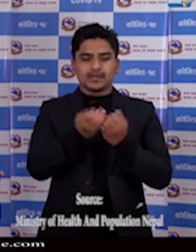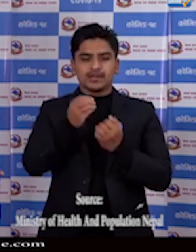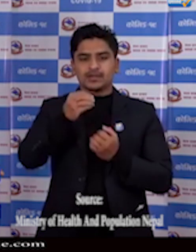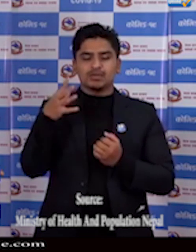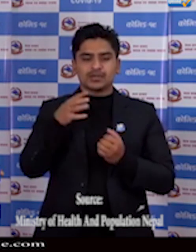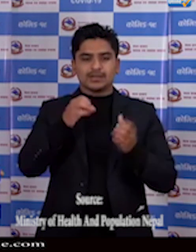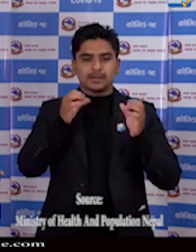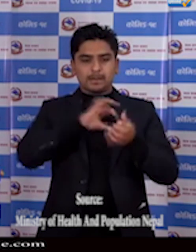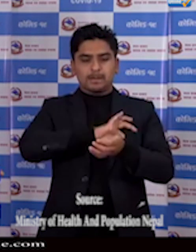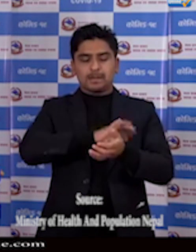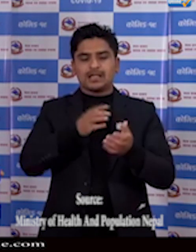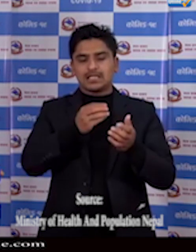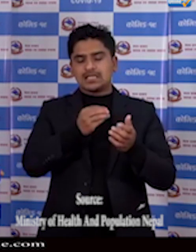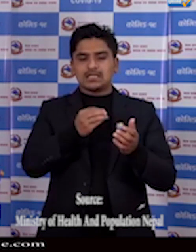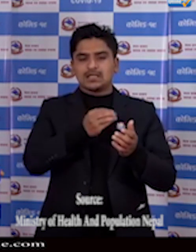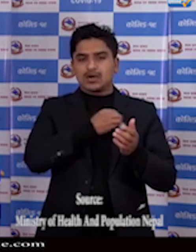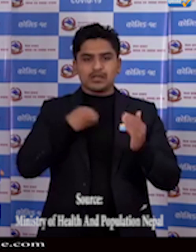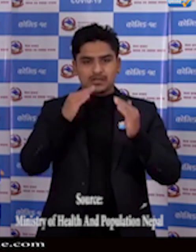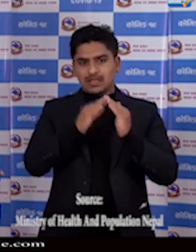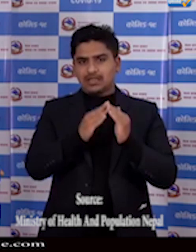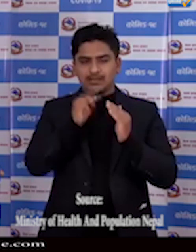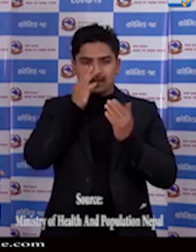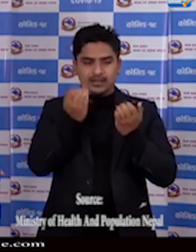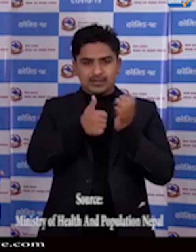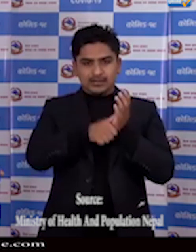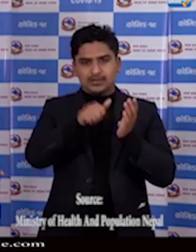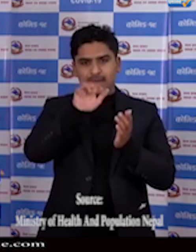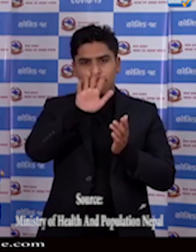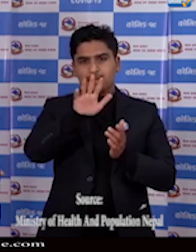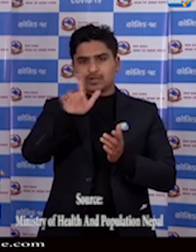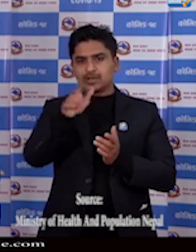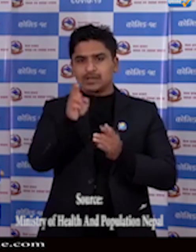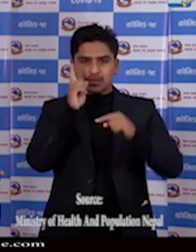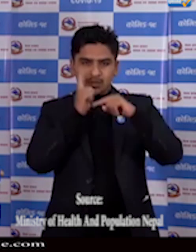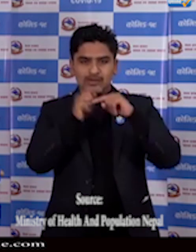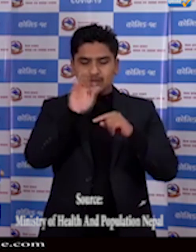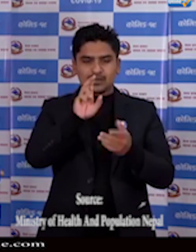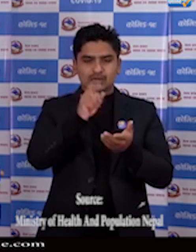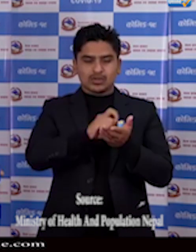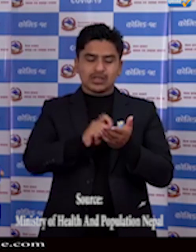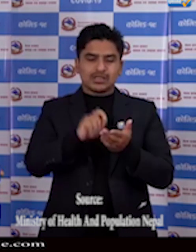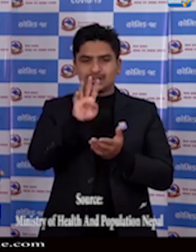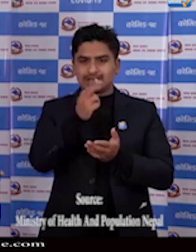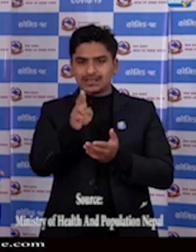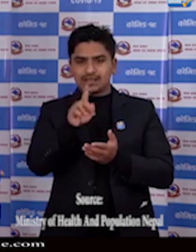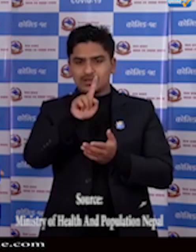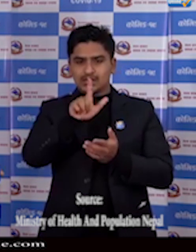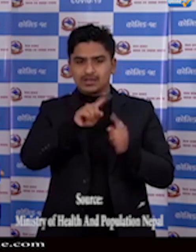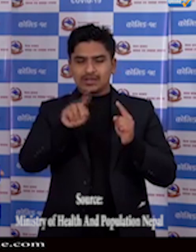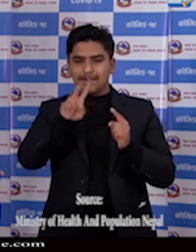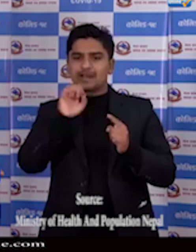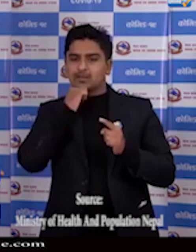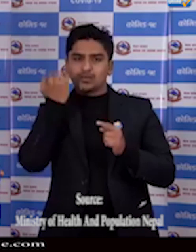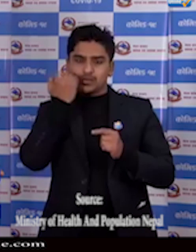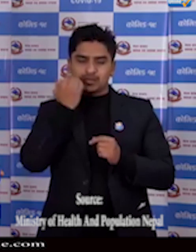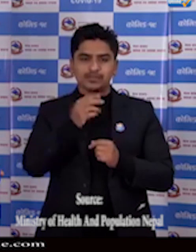सुर्खेत प्रादेशिक अस्पताल पशुपन्छी रोग अन्वेषण प्रयोगशालामा 57 जनाको पोजिटिभ आएको छ। दैलेख दुल्लुका 4 जना 17 देखि 22 वर्ष